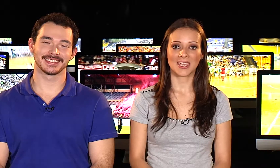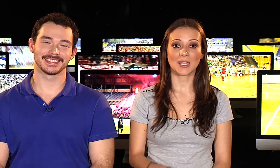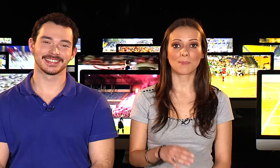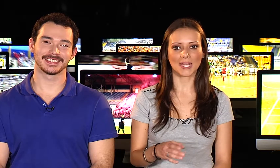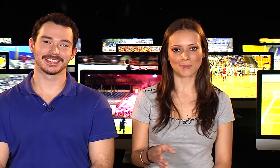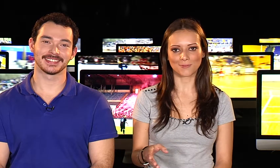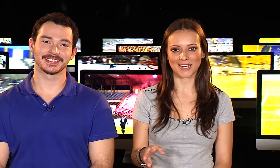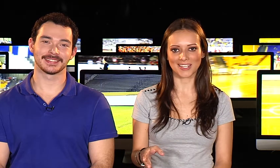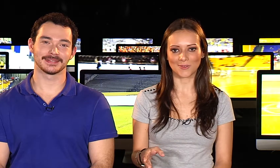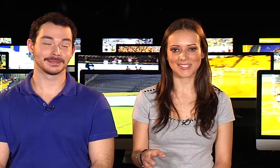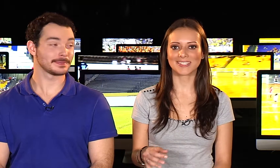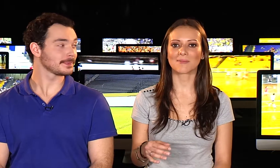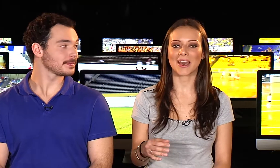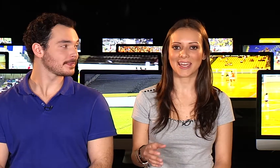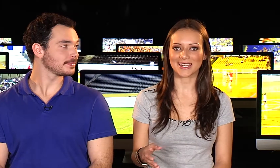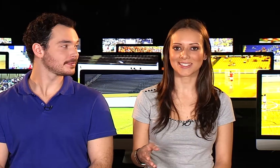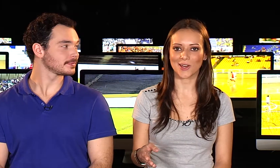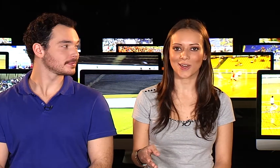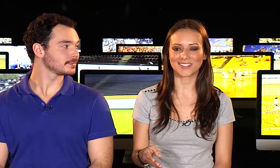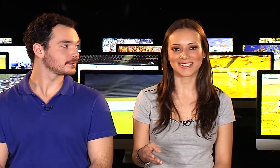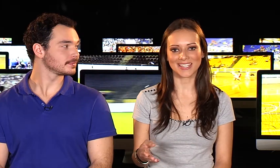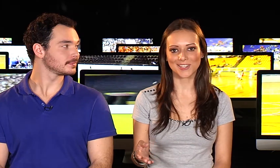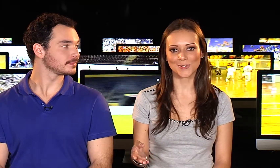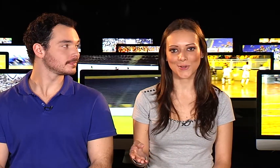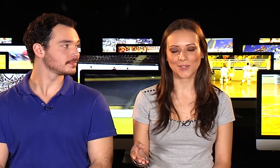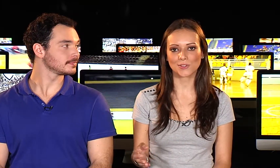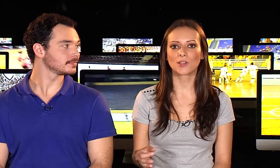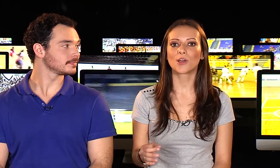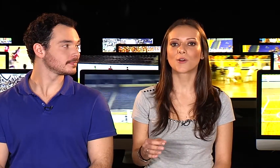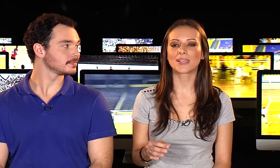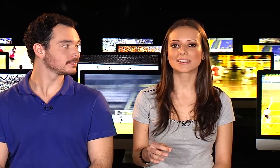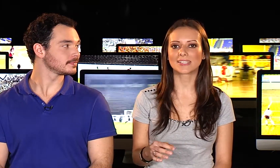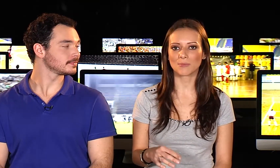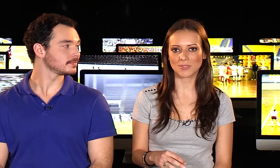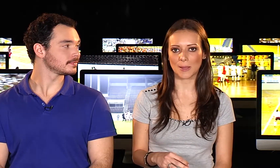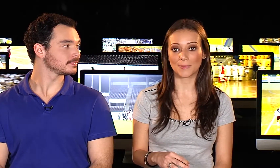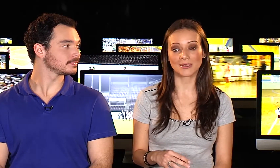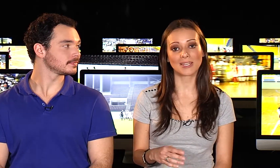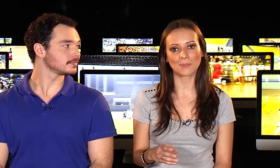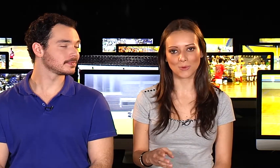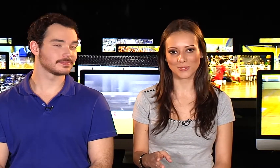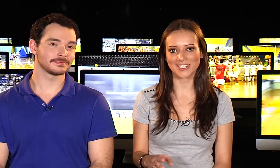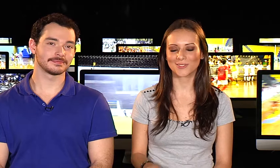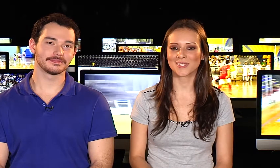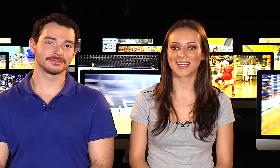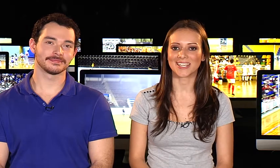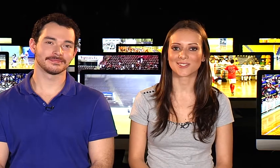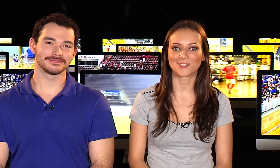E para provar que não existem barreiras na hora de seguir sonhos, conhecemos a banda Música do Silêncio.